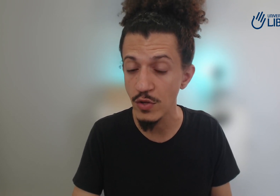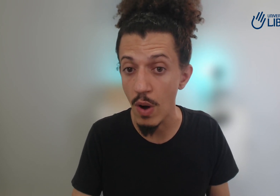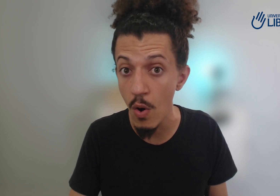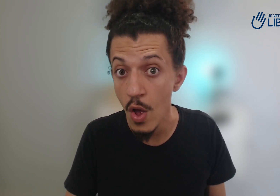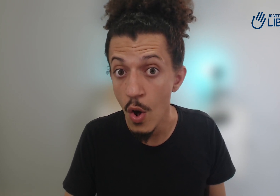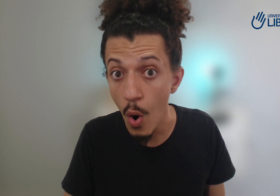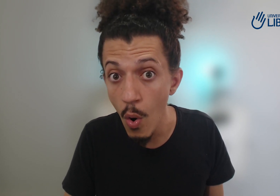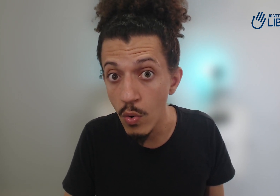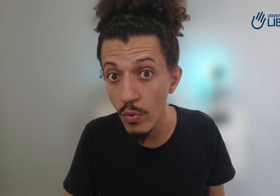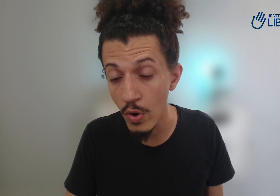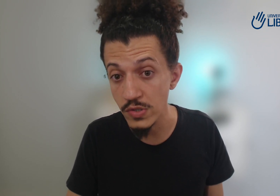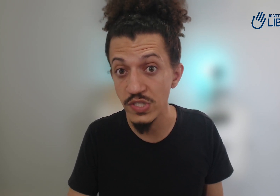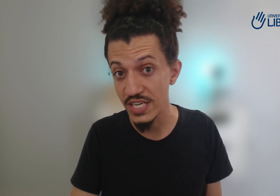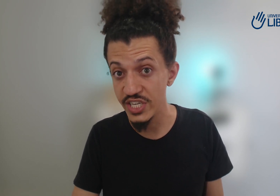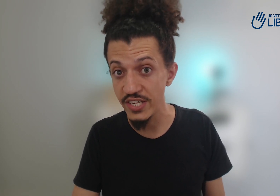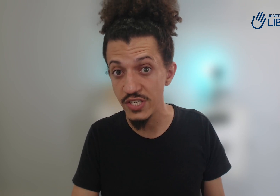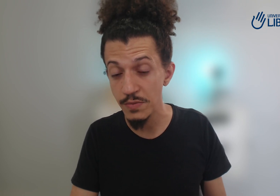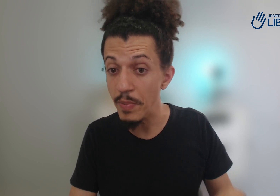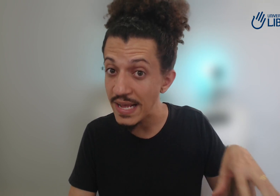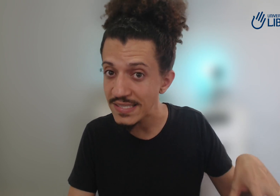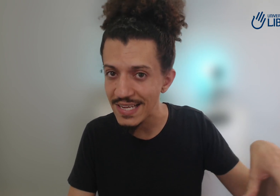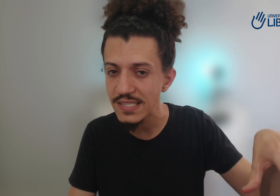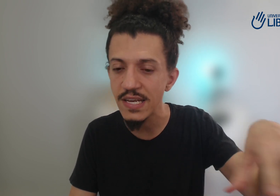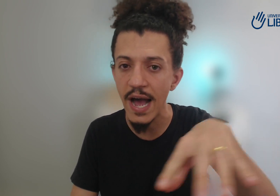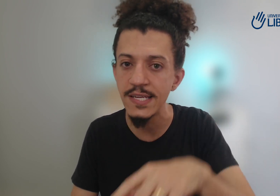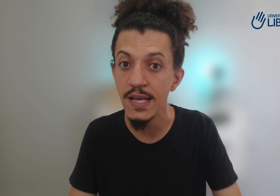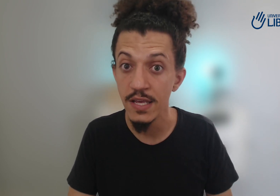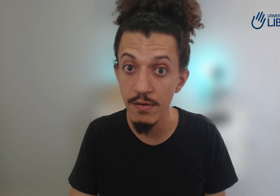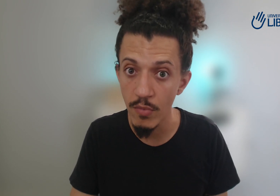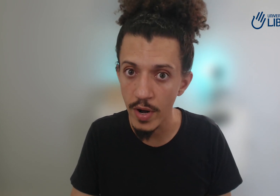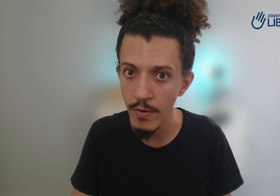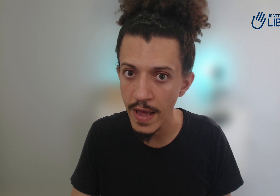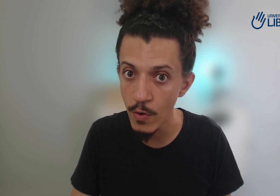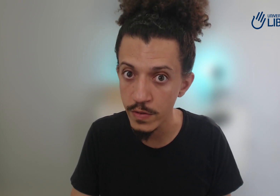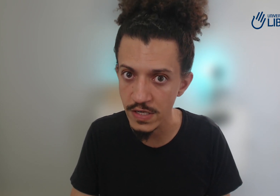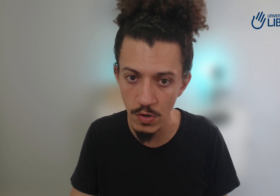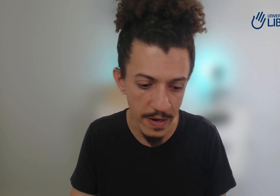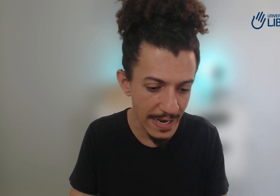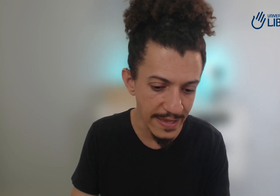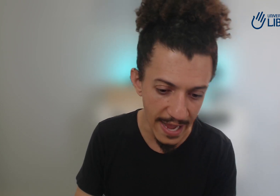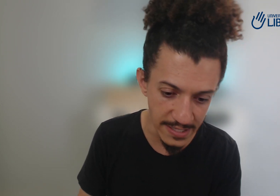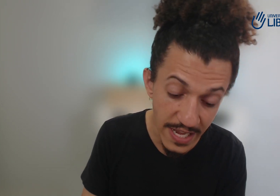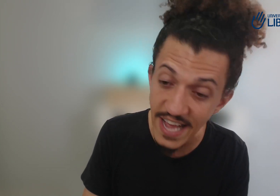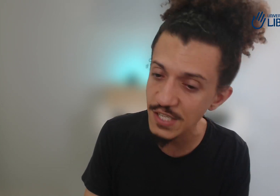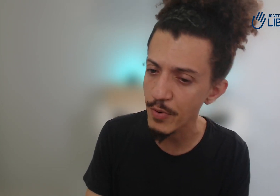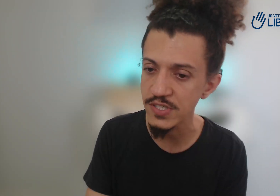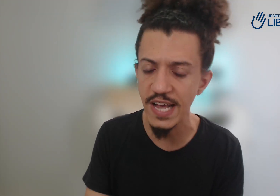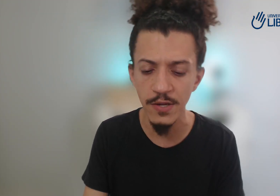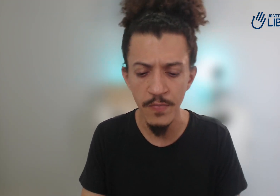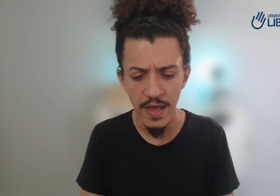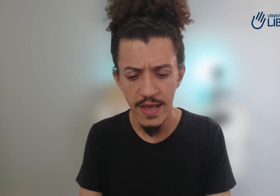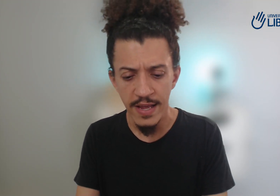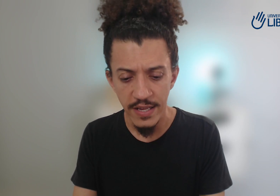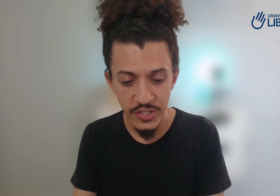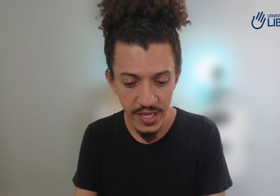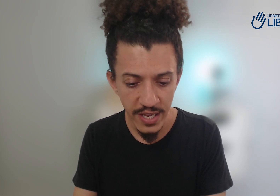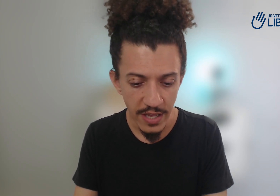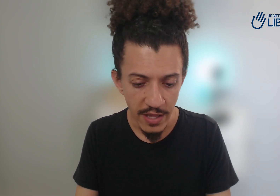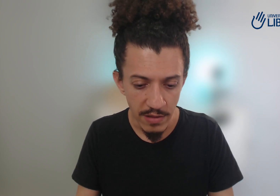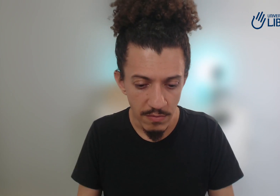virtual, ou com nossos agentes presenciais que moram em outras localidades. E nesse processo de